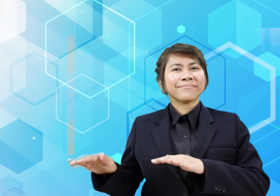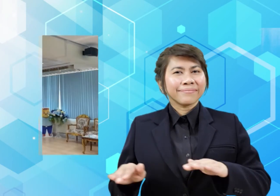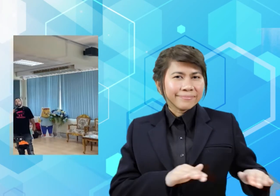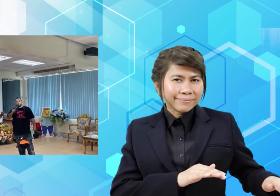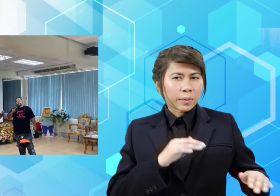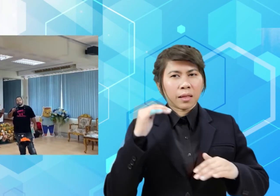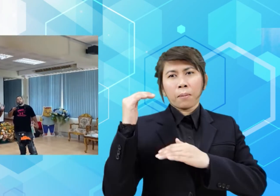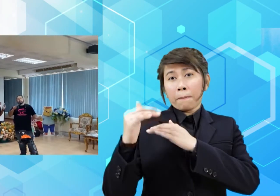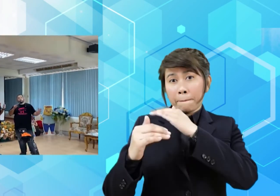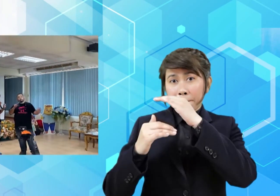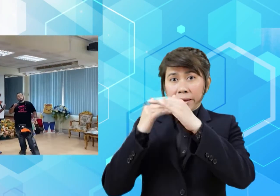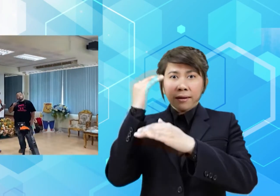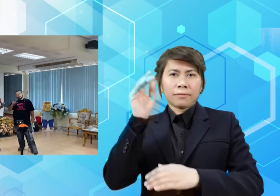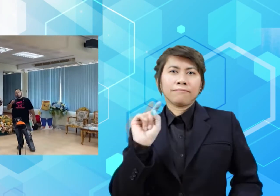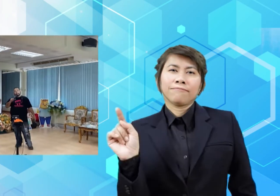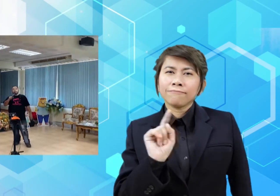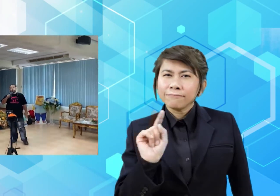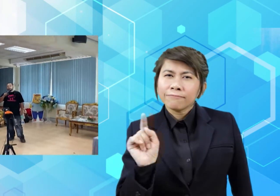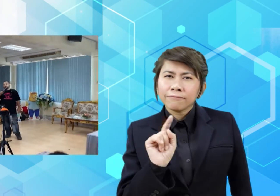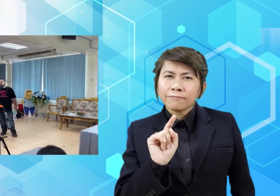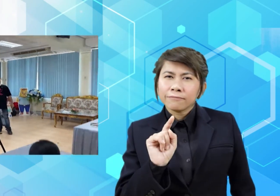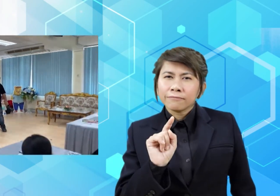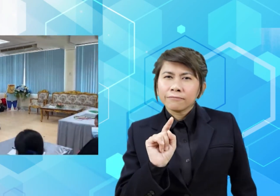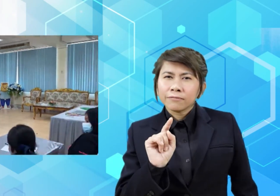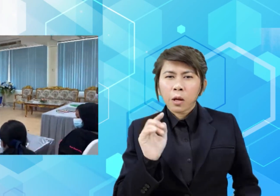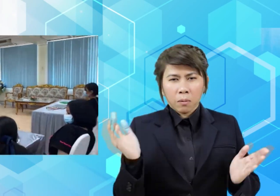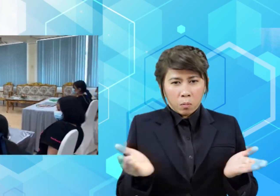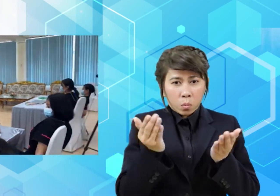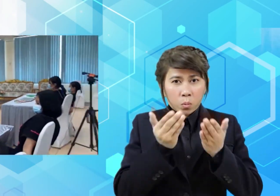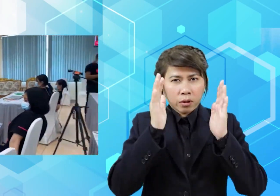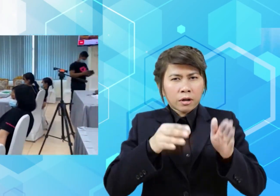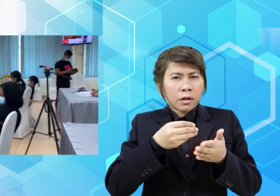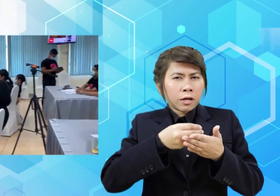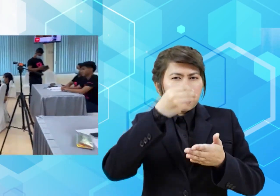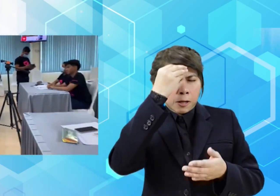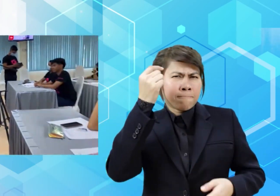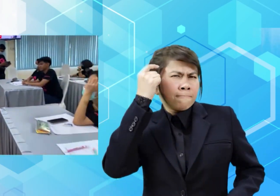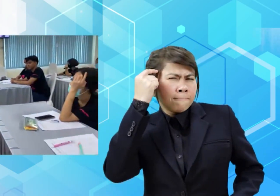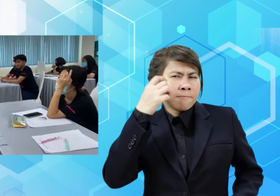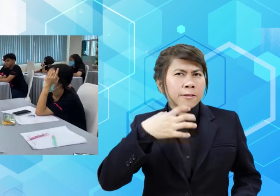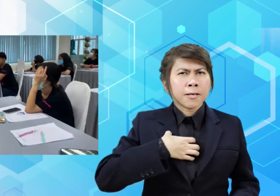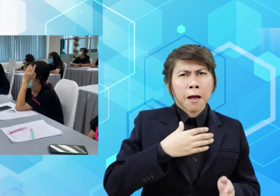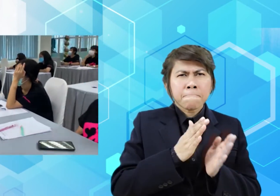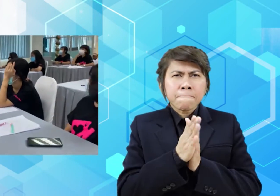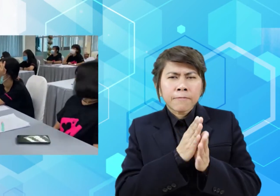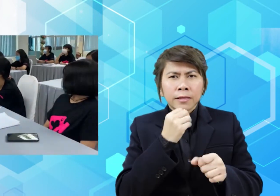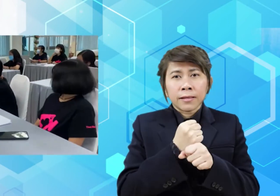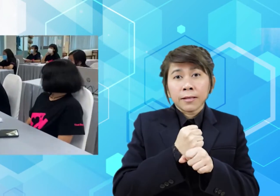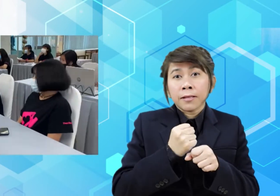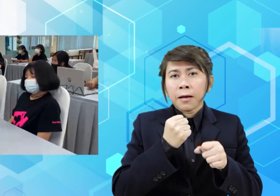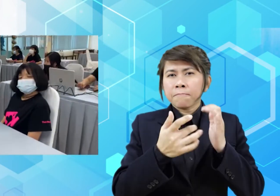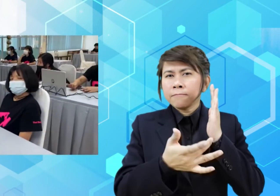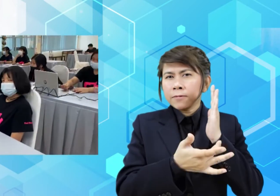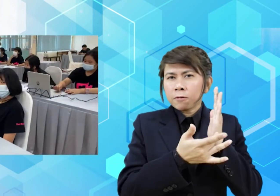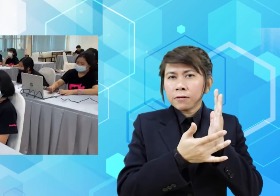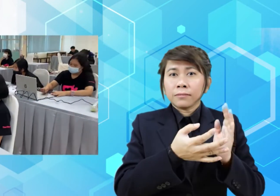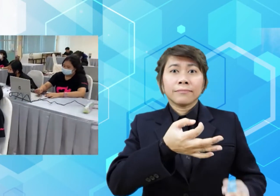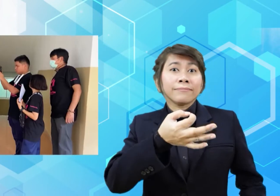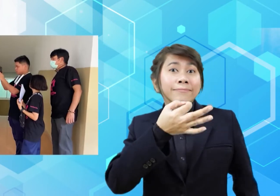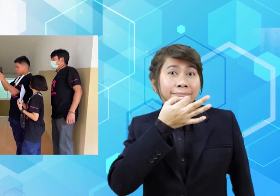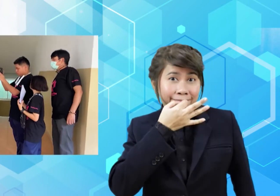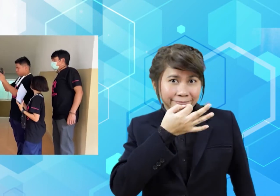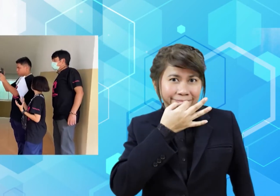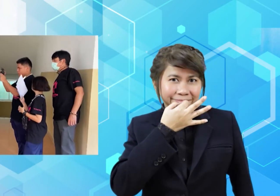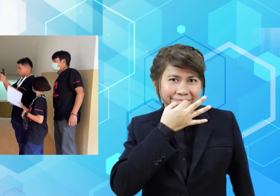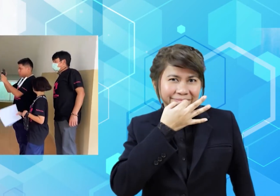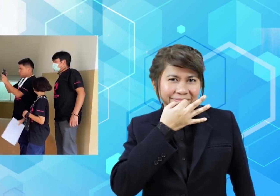เราพร้อมที่จะพัฒนาด้วยการสร้างแรงบันดาลใจให้กับนักเรียนในการใช้เทคโนโลยีที่สาม